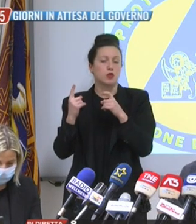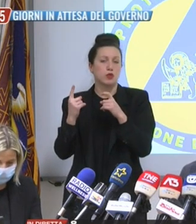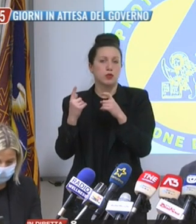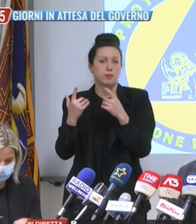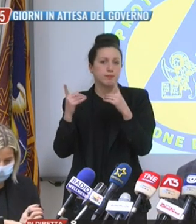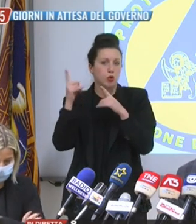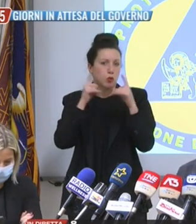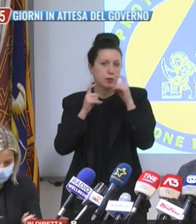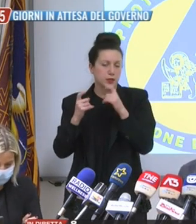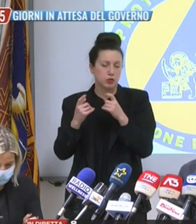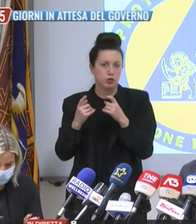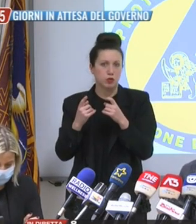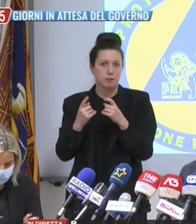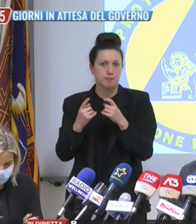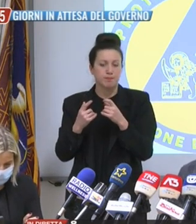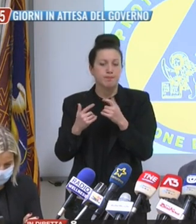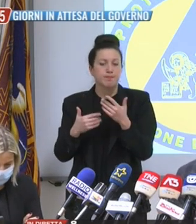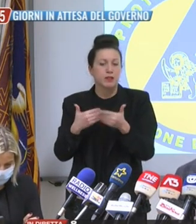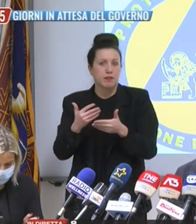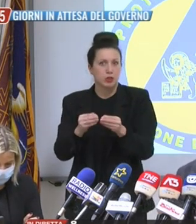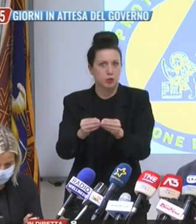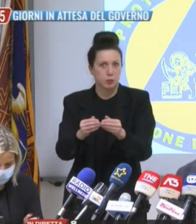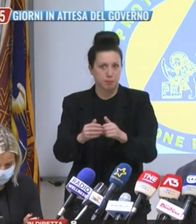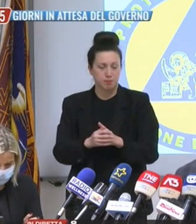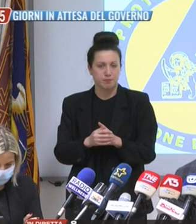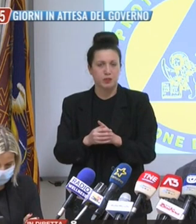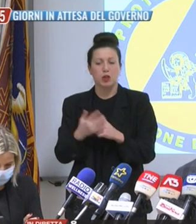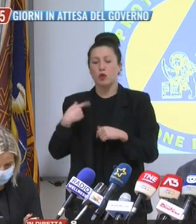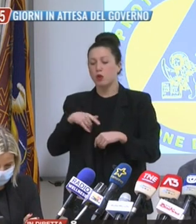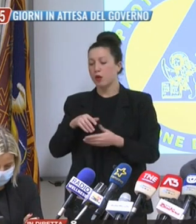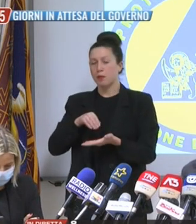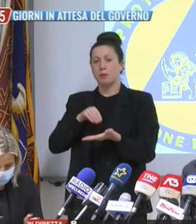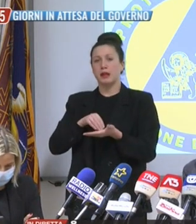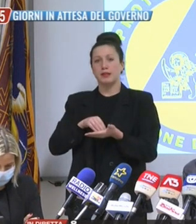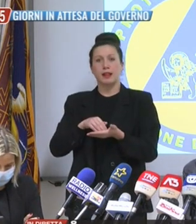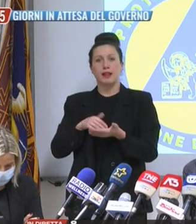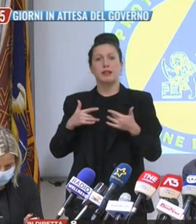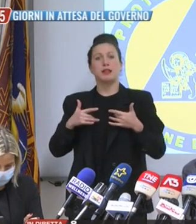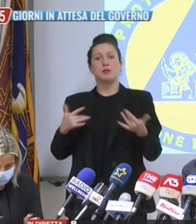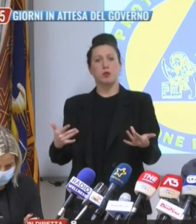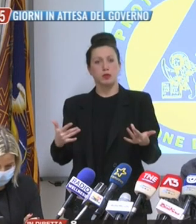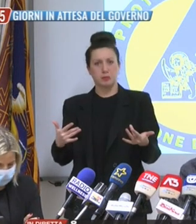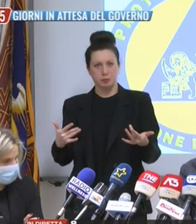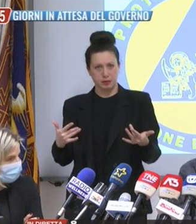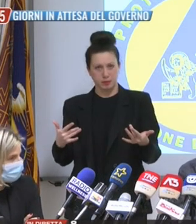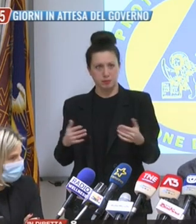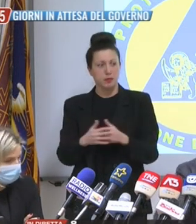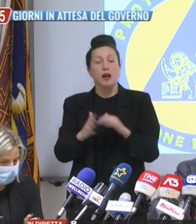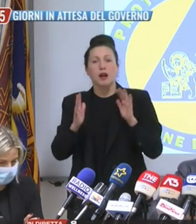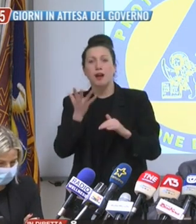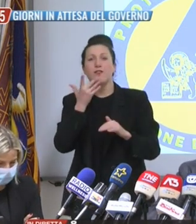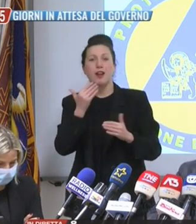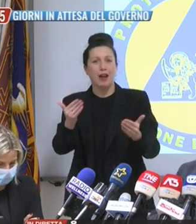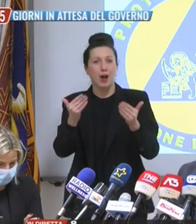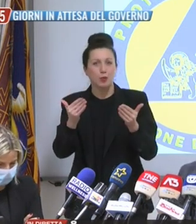questa tragedia, noi siamo qui, come vi ho sempre detto, nel bene e nel male. Se avete domande, no, io volevo fargli auguri a